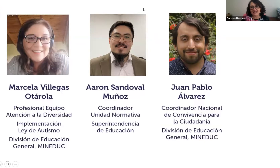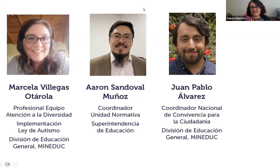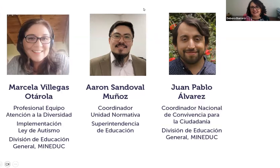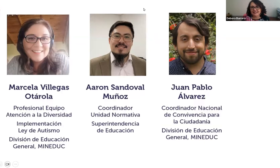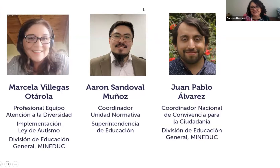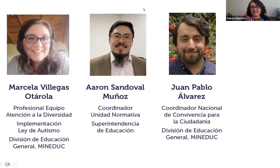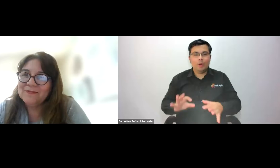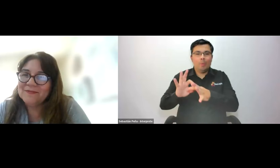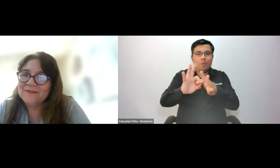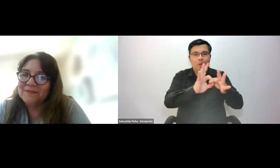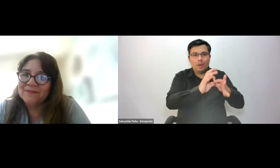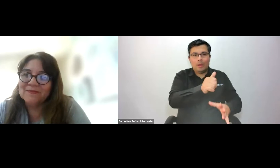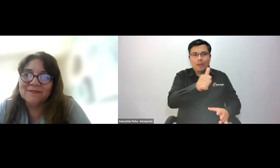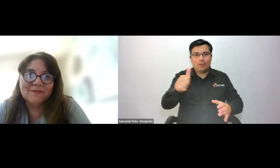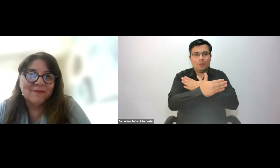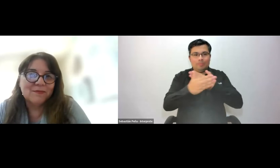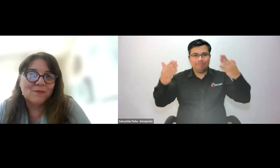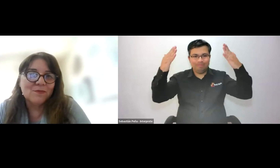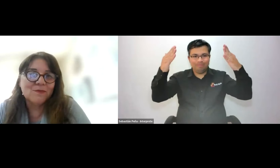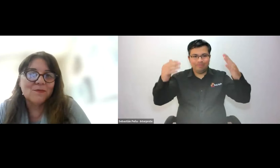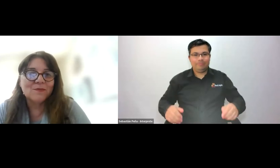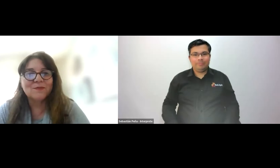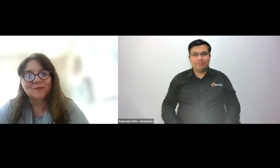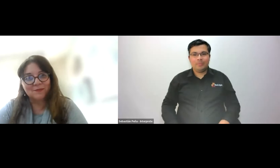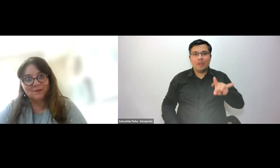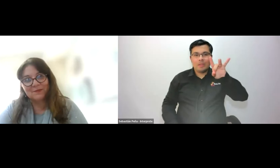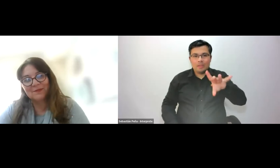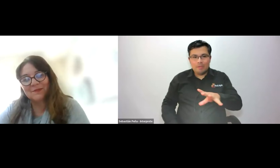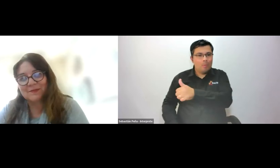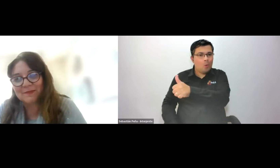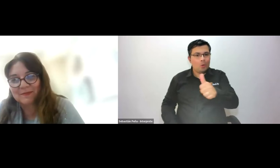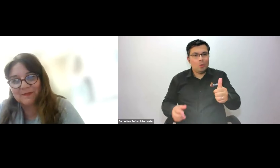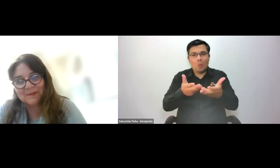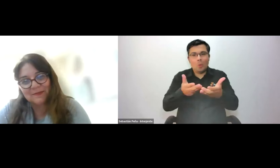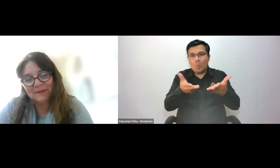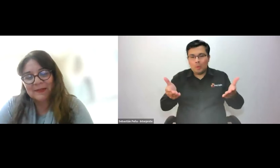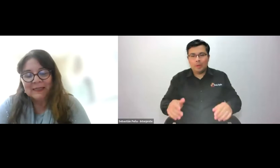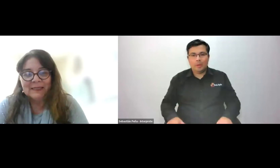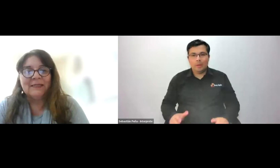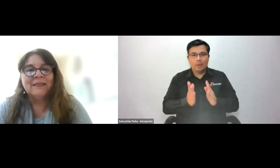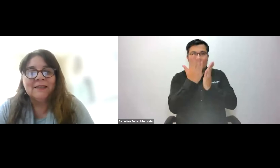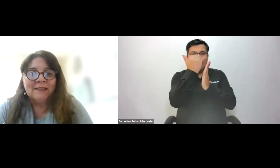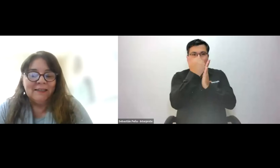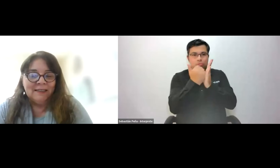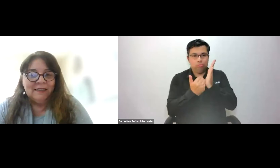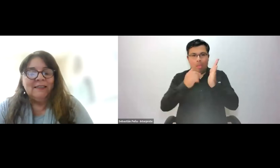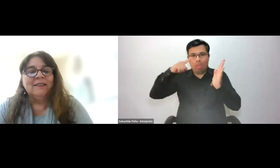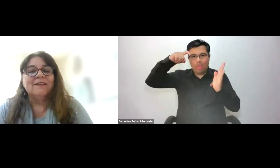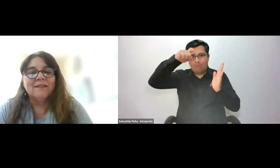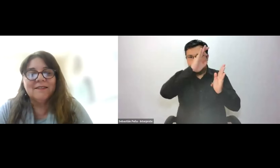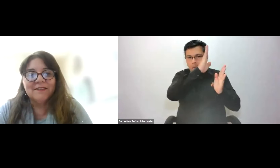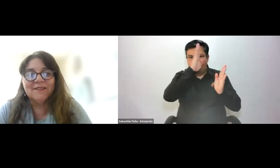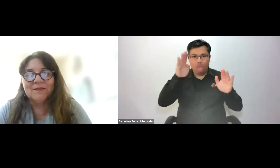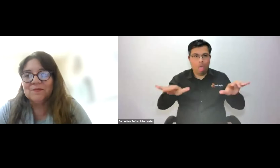Muchas gracias. Sabemos que todos ustedes tienen una agenda muy compleja, pero